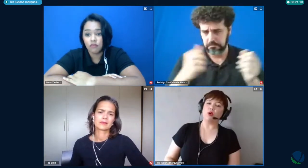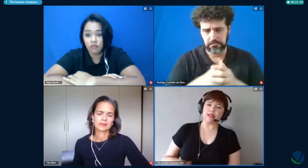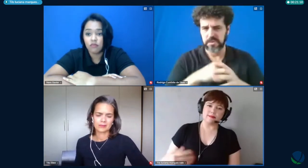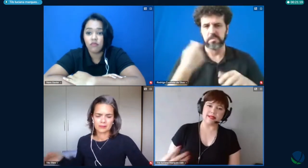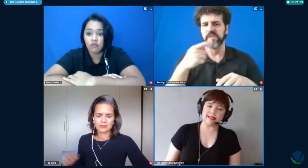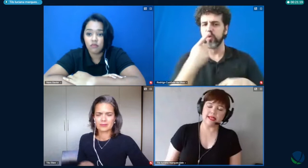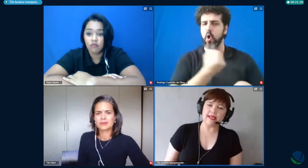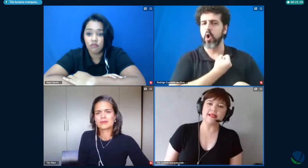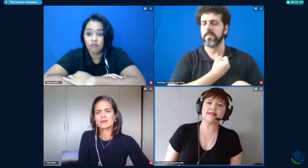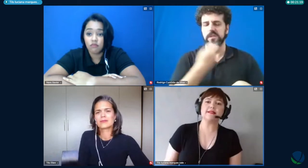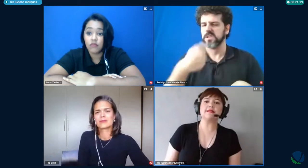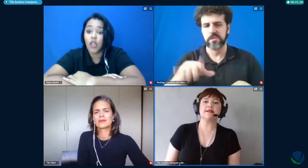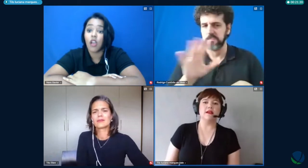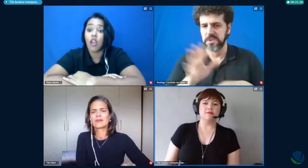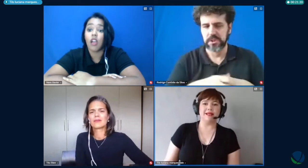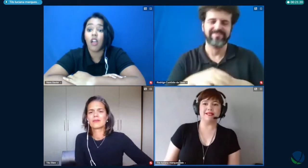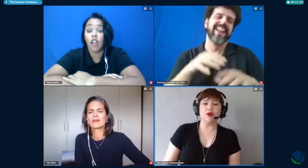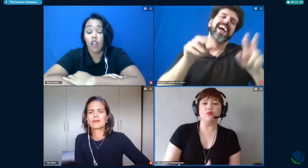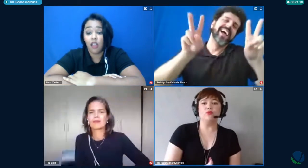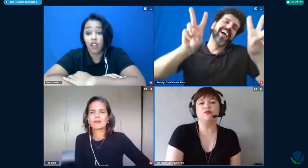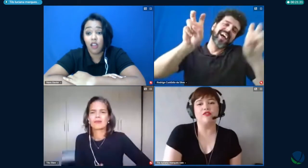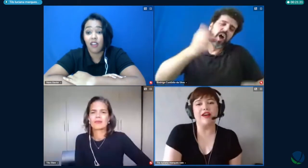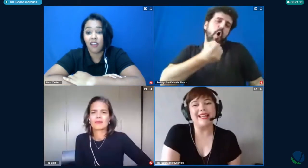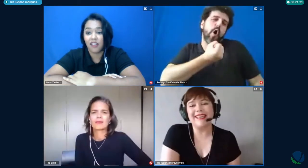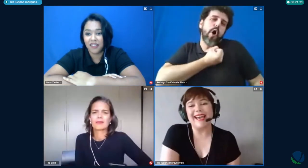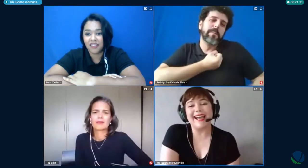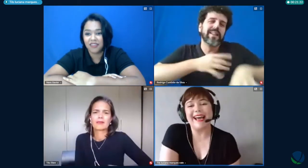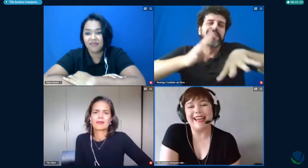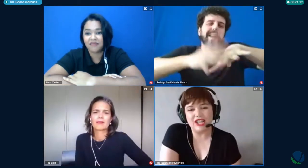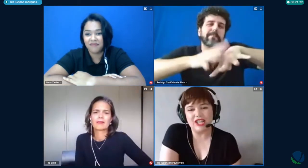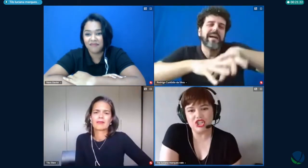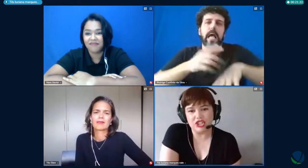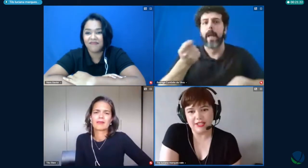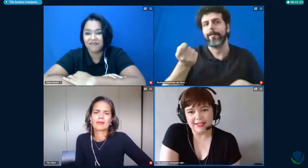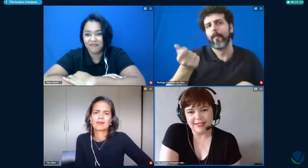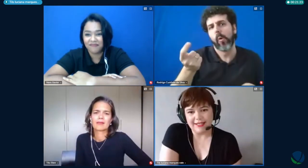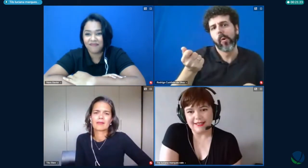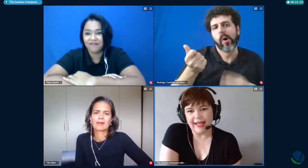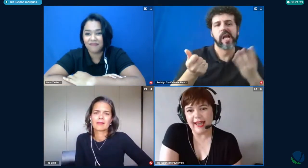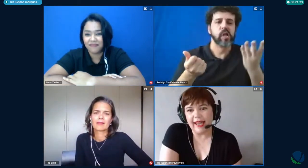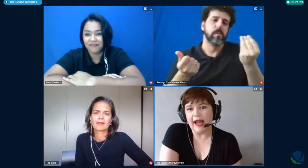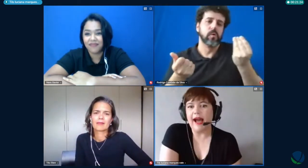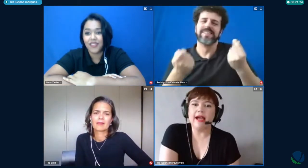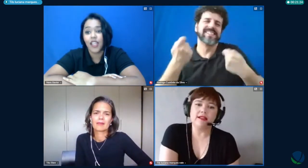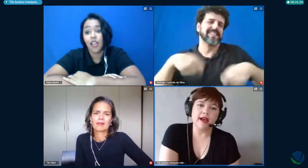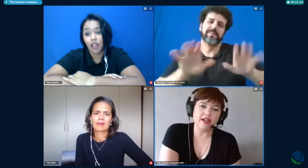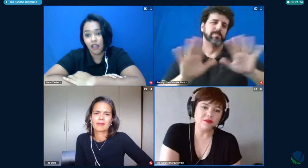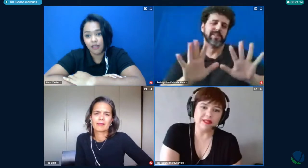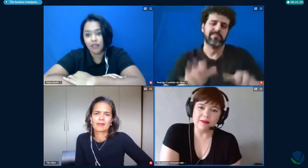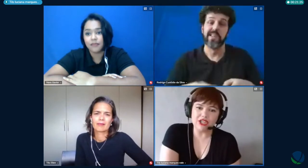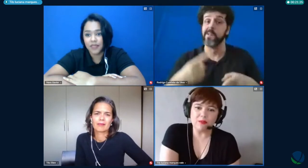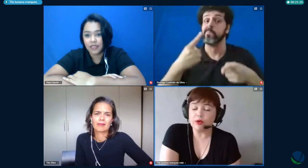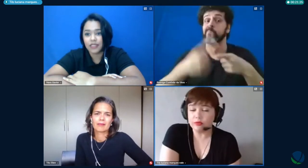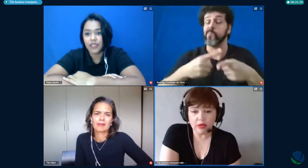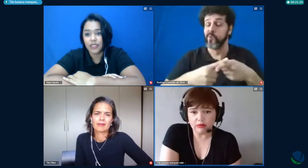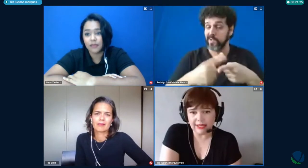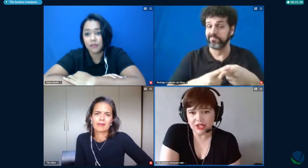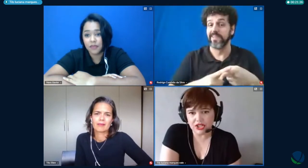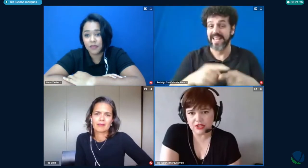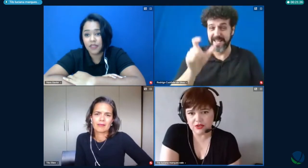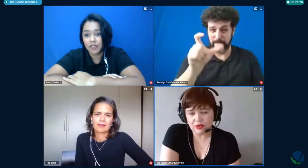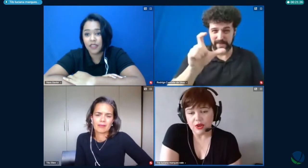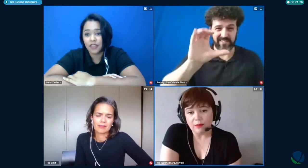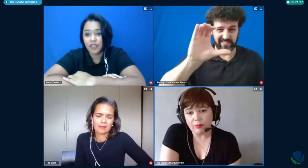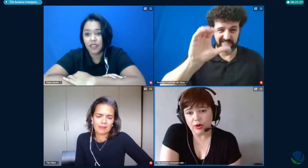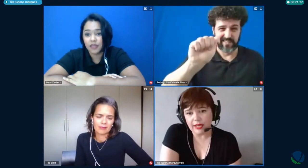existem poucas pesquisas, mas não falar que é carente. Né? Na área de matemática é pouco. Não,